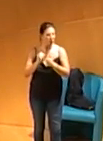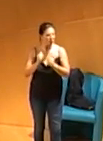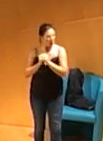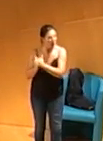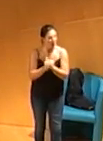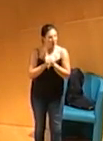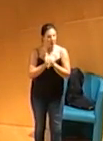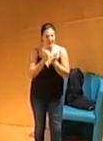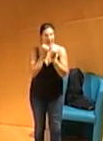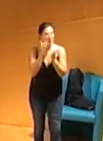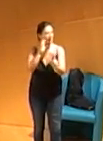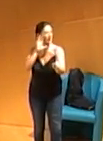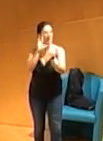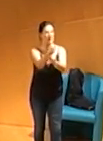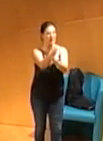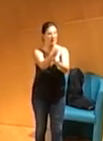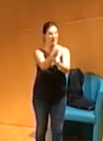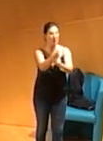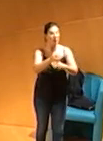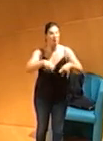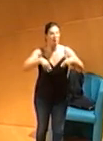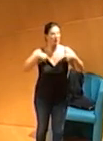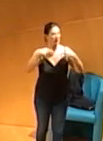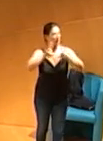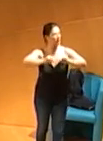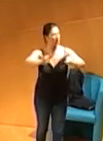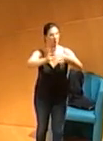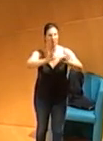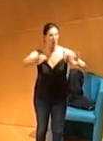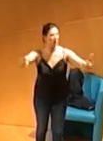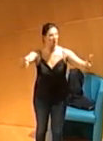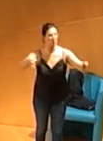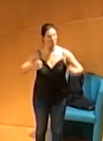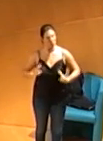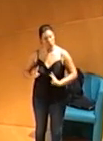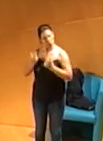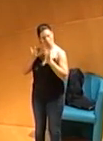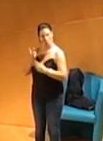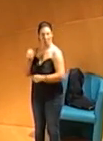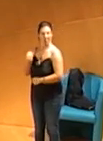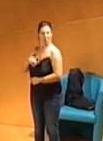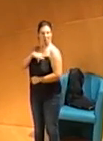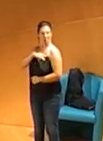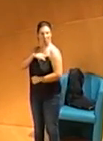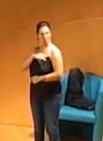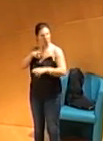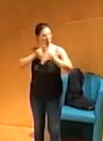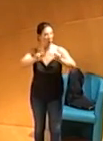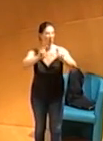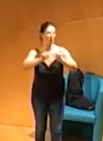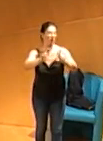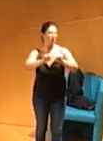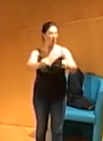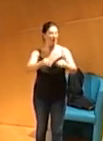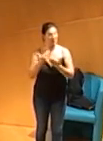leur expliquer, on veut leur dire notre vie, on veut leur dire la valeur de nos enfants. Voilà, c'est un peu ça,